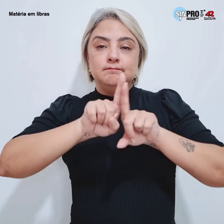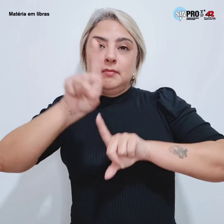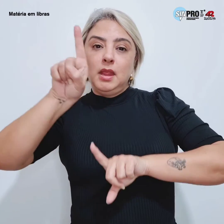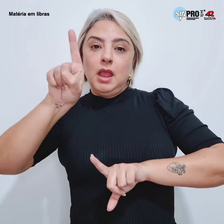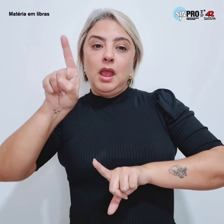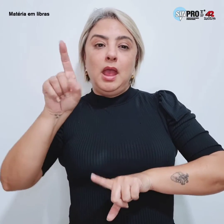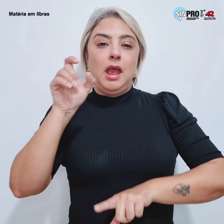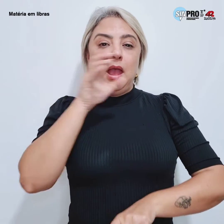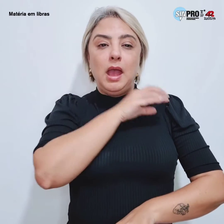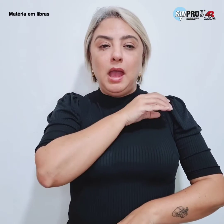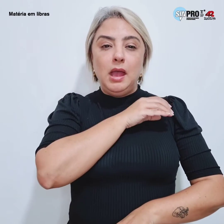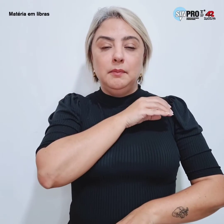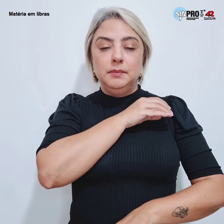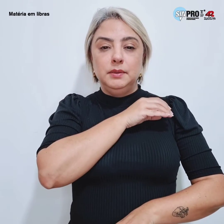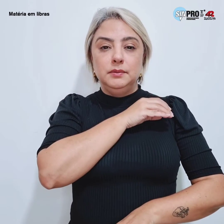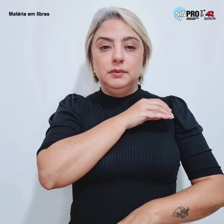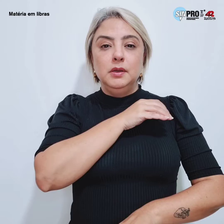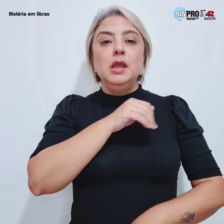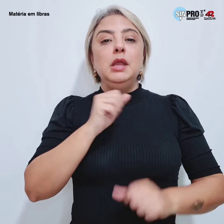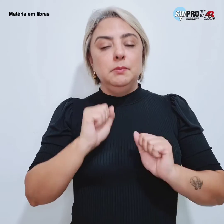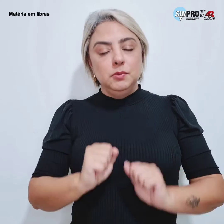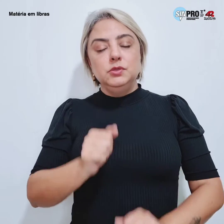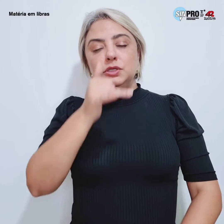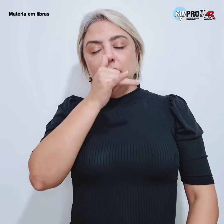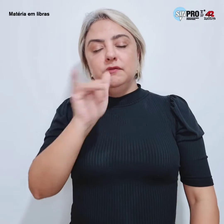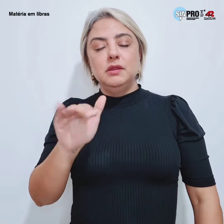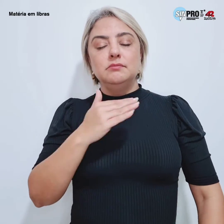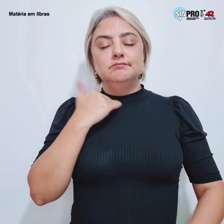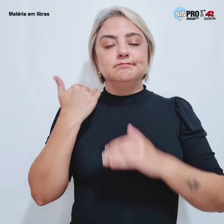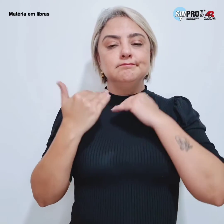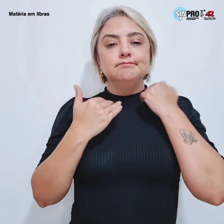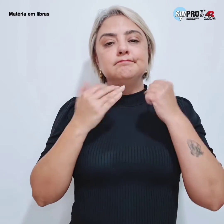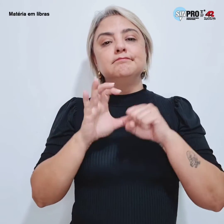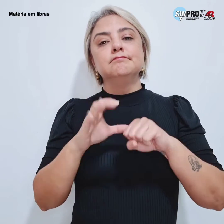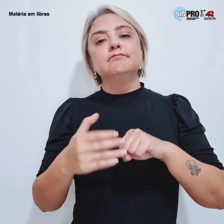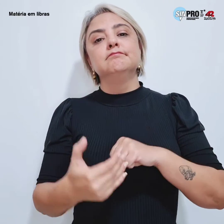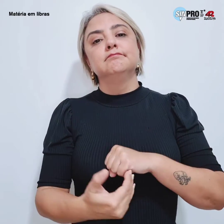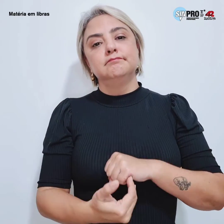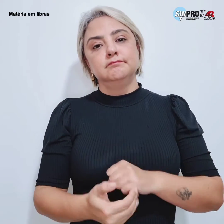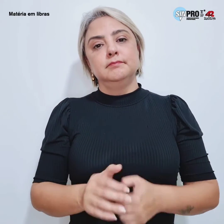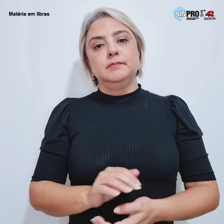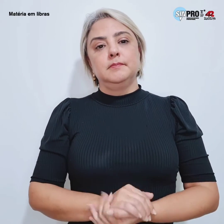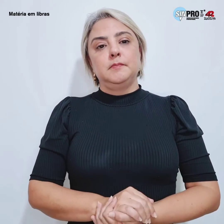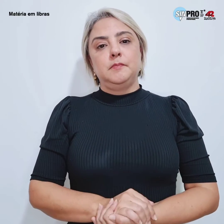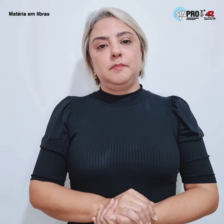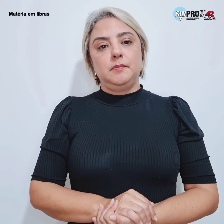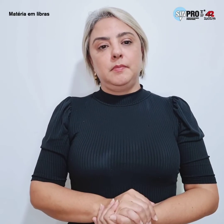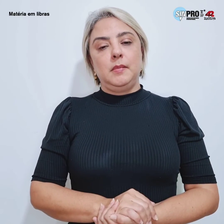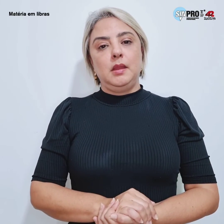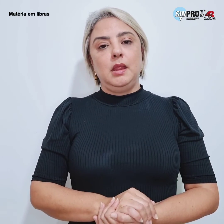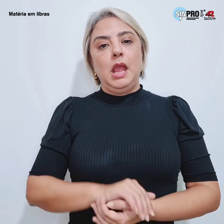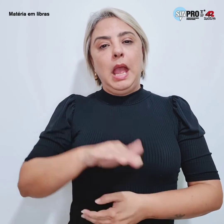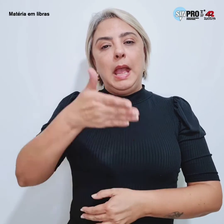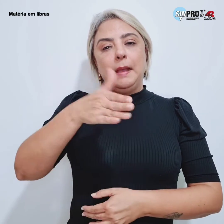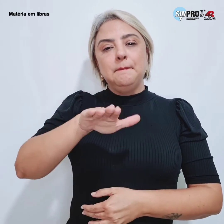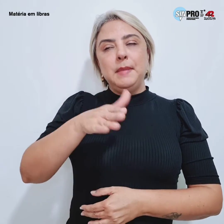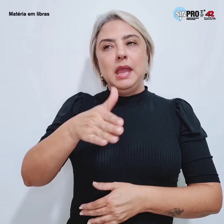e desnecessário de mortes por Covid-19. A média de mortes diária